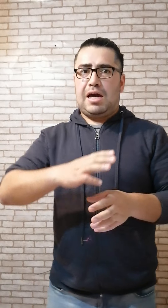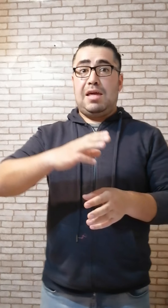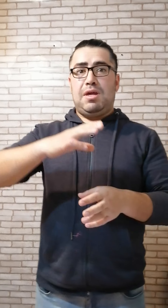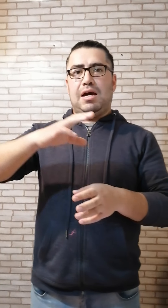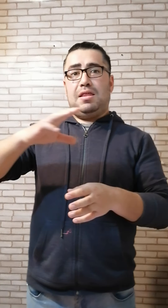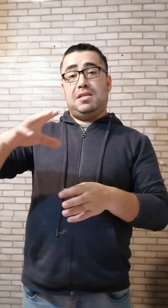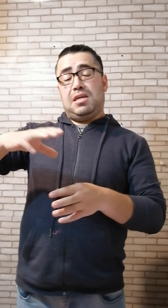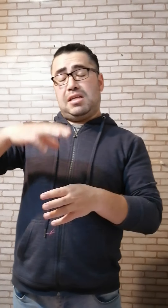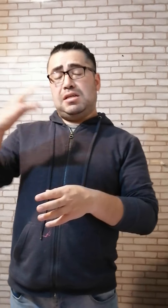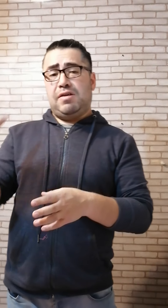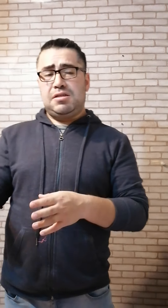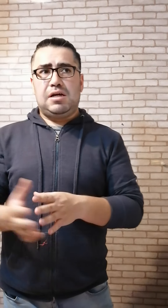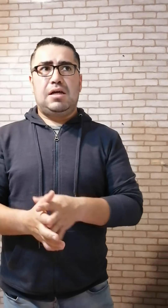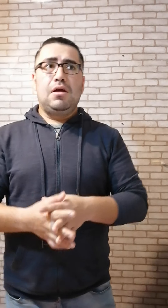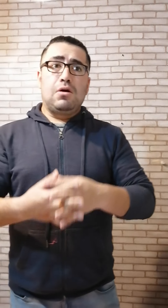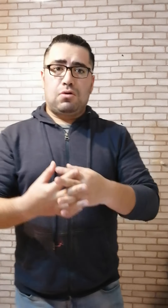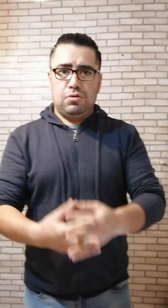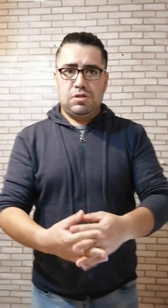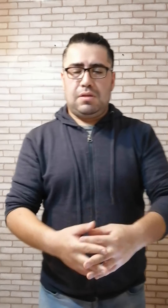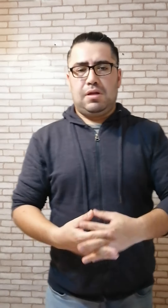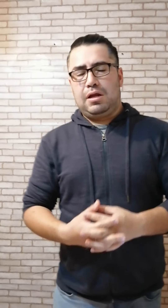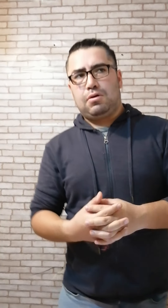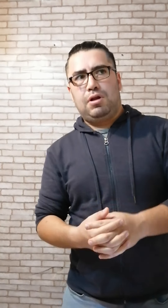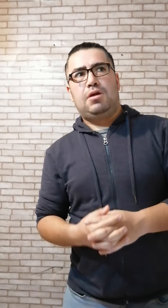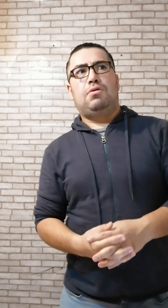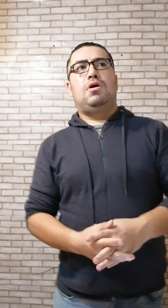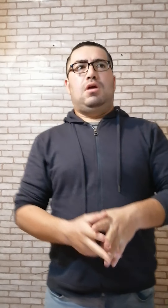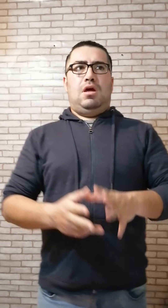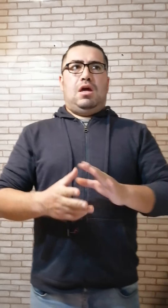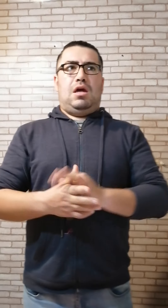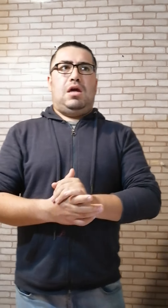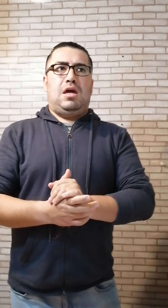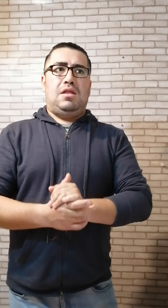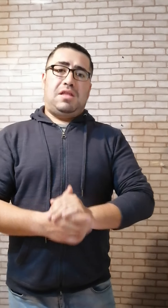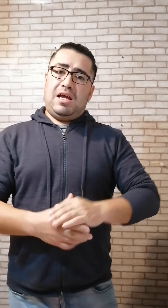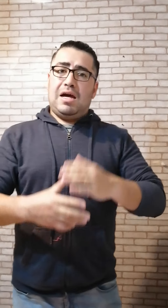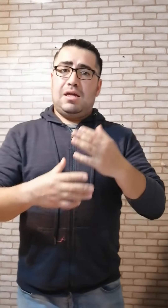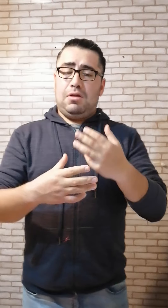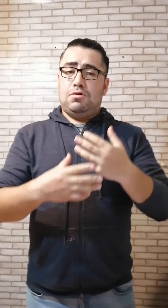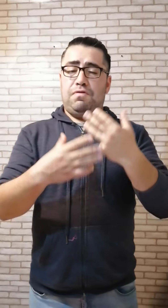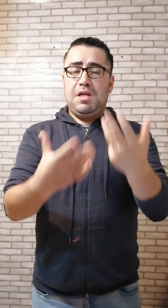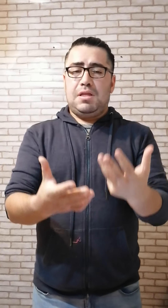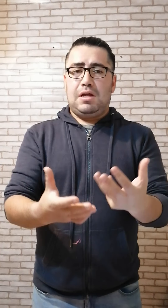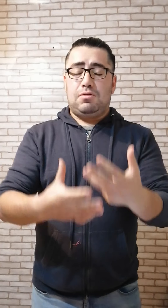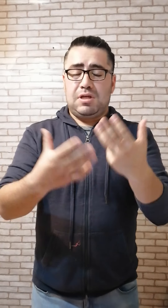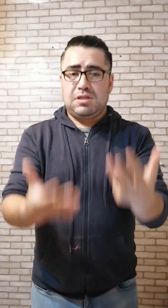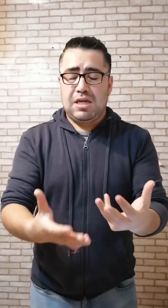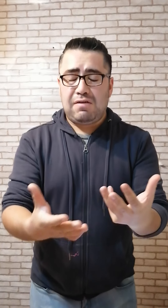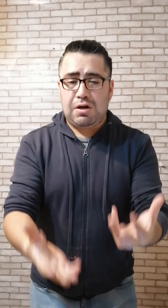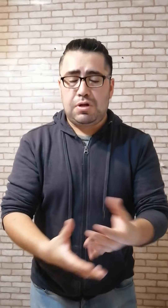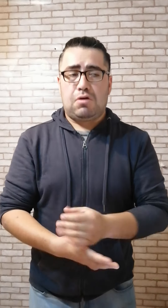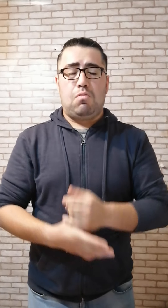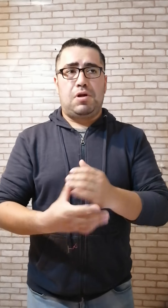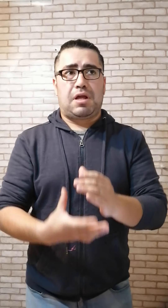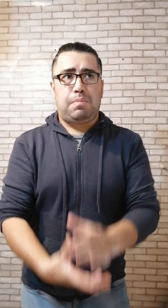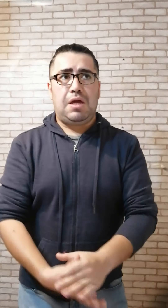de enseñanza básica conocen que el colegio entrega y nos brinda y nos enseña valores como el respeto